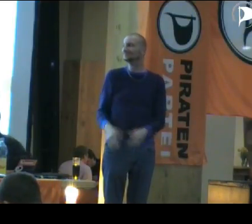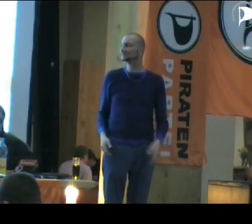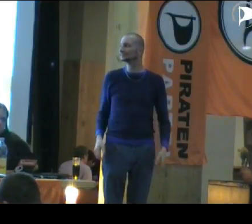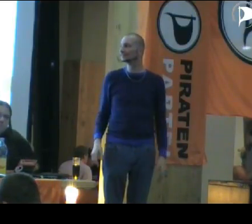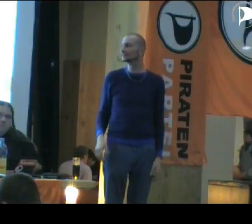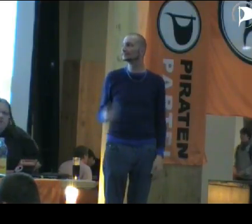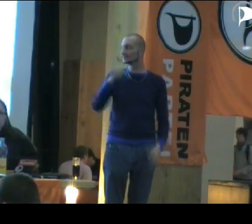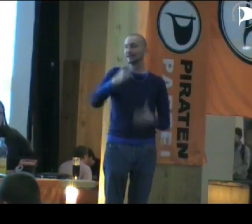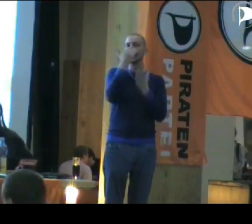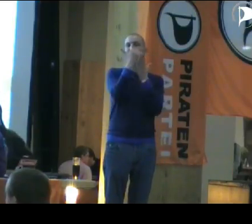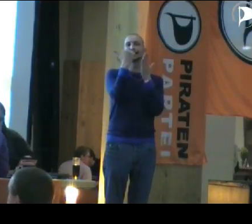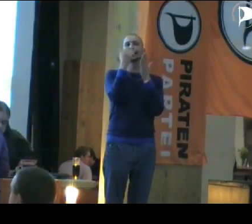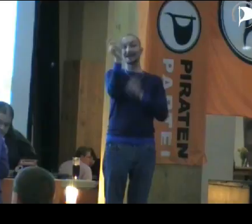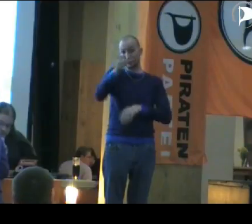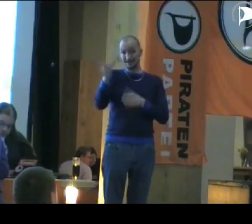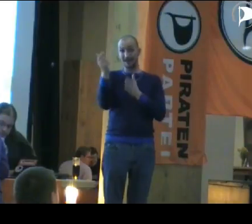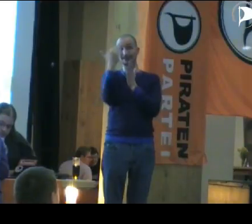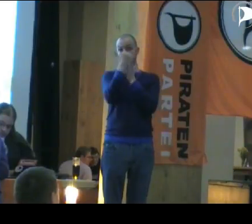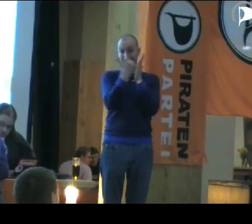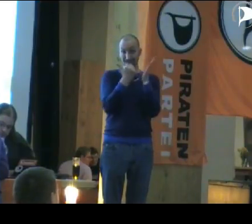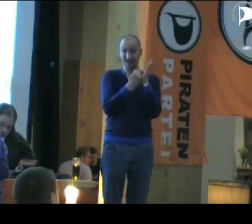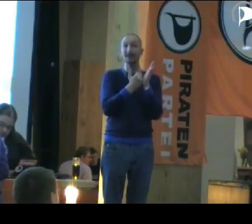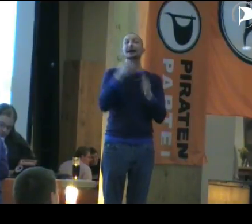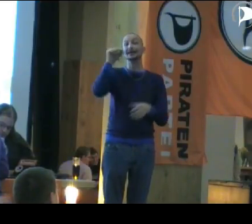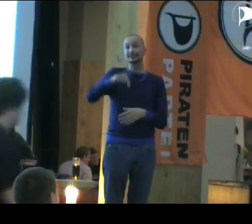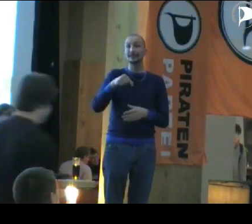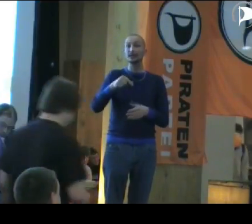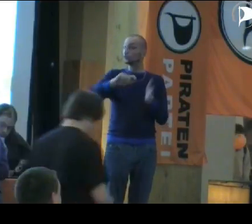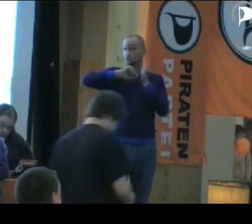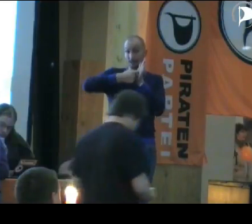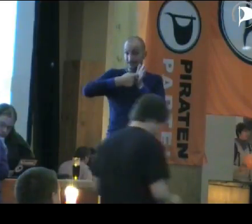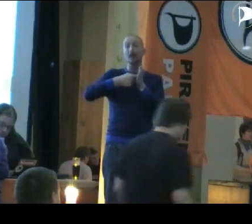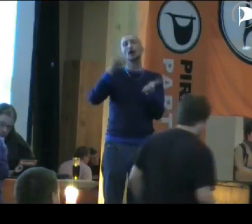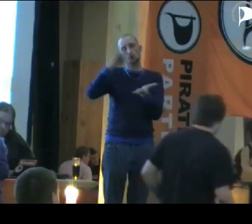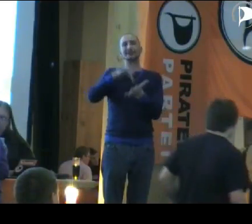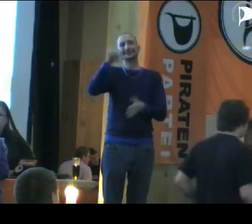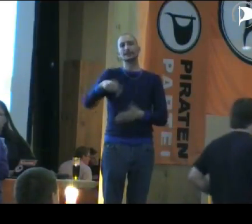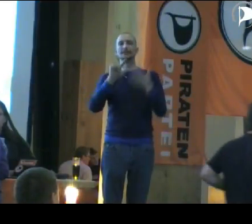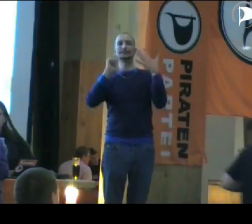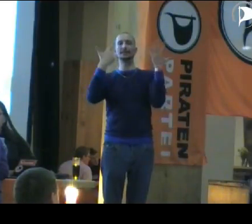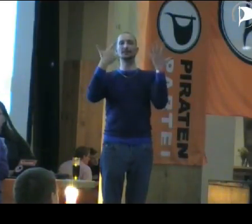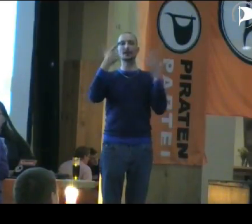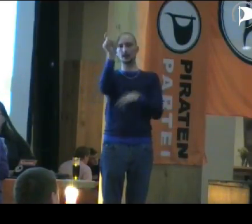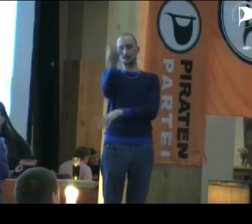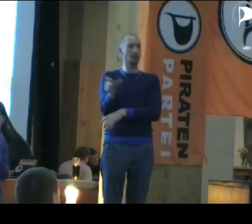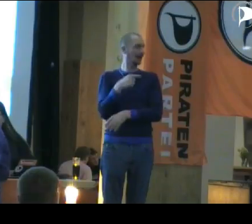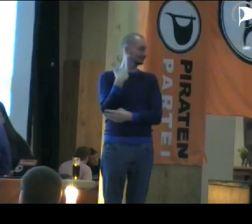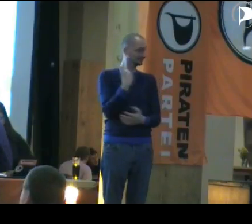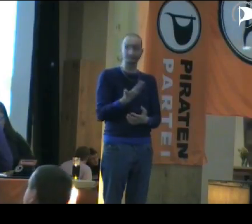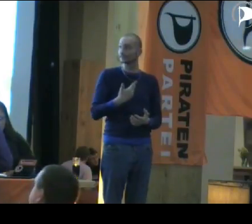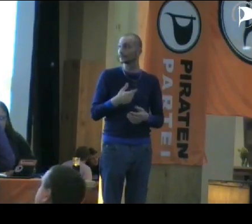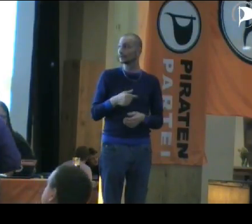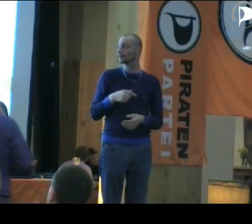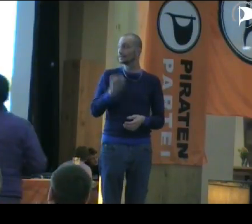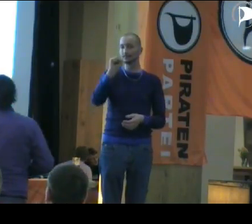werden soll ist geschlossen war wieder entwinden kandidaten sebastian staudenmaier demonstriert der